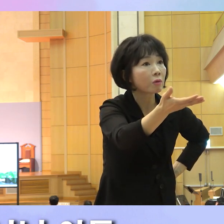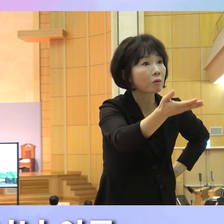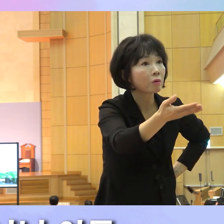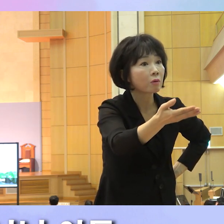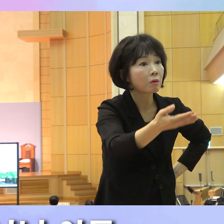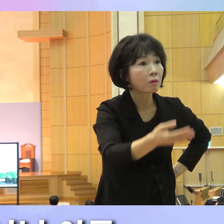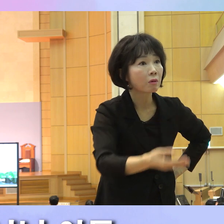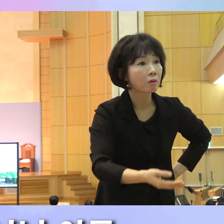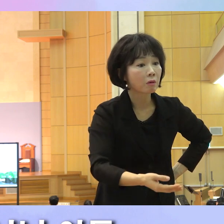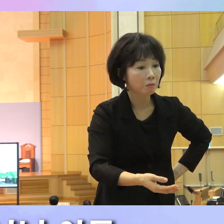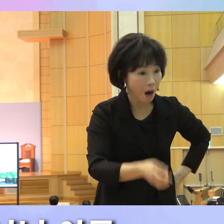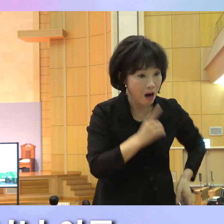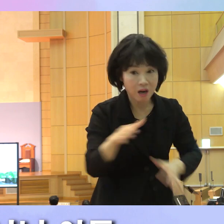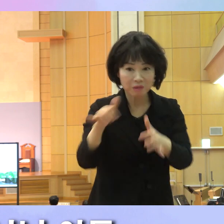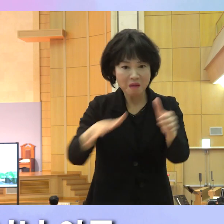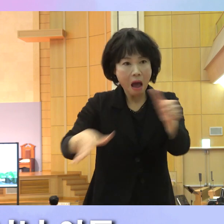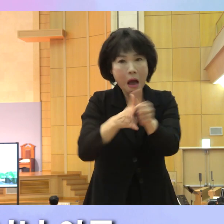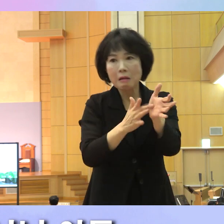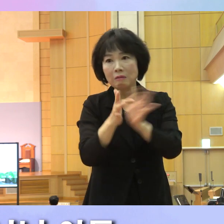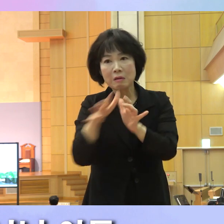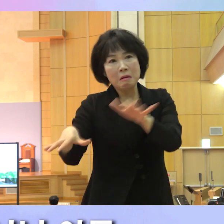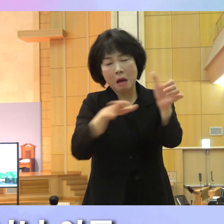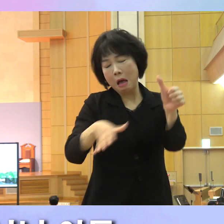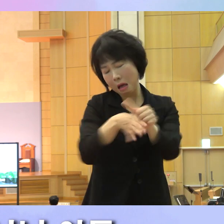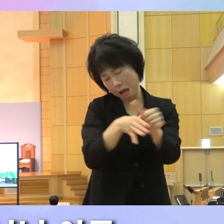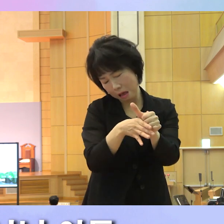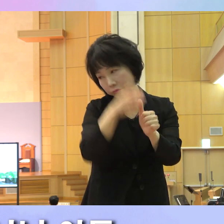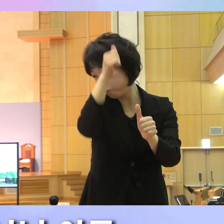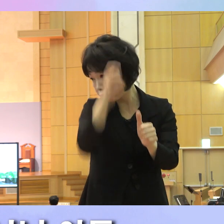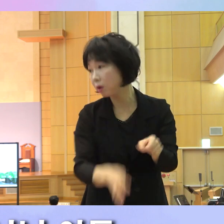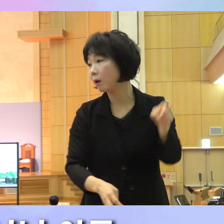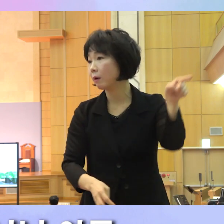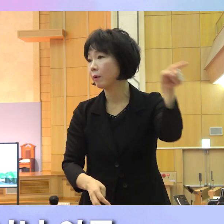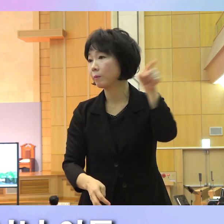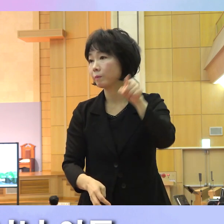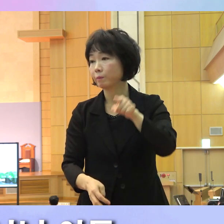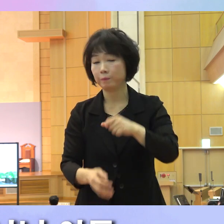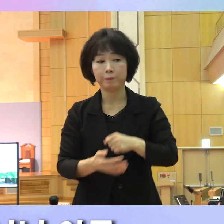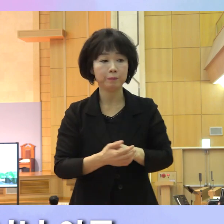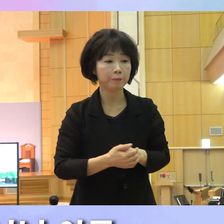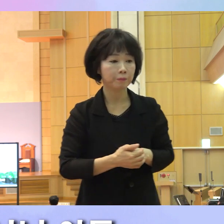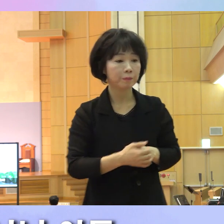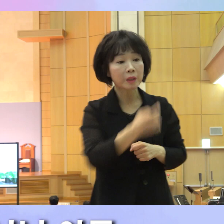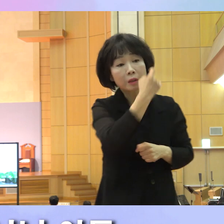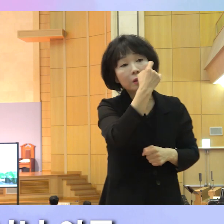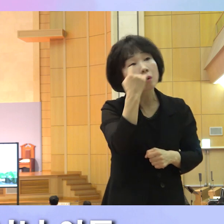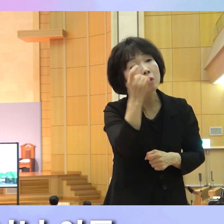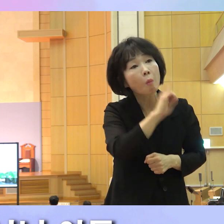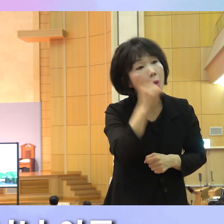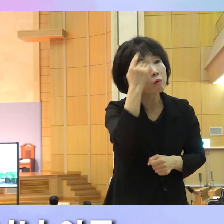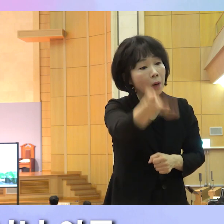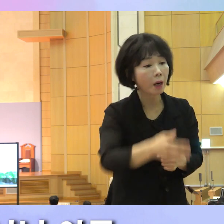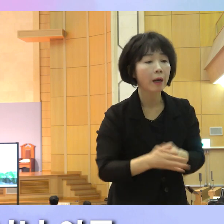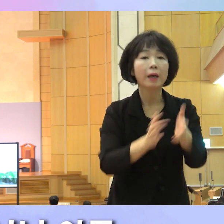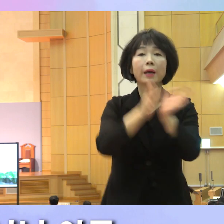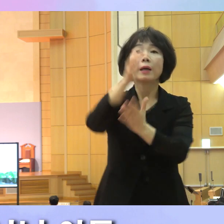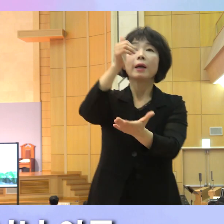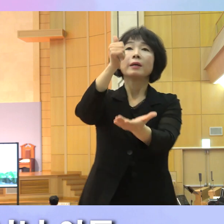그 말을 예수님도 들었을 터인데 그들이 너를 치는 그 증거가 어떠하뇨?